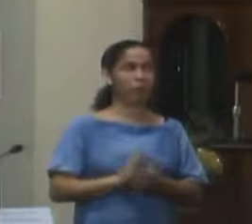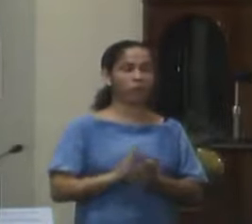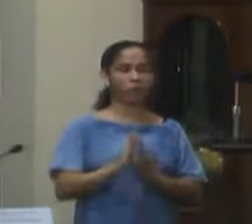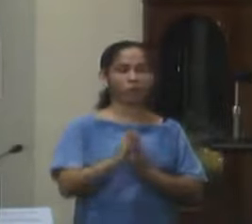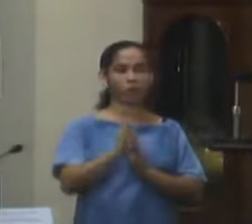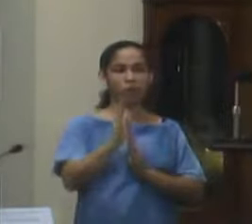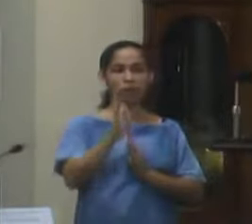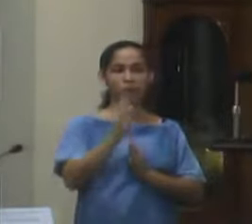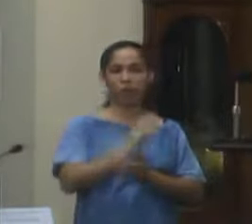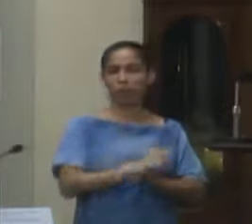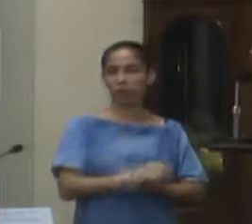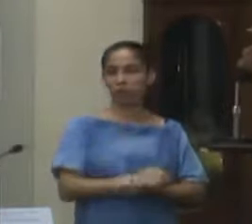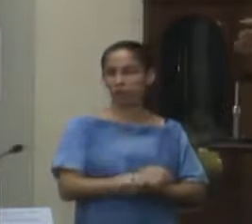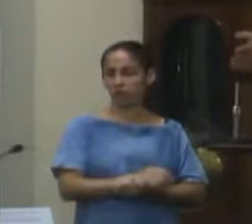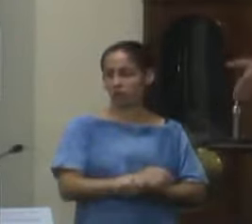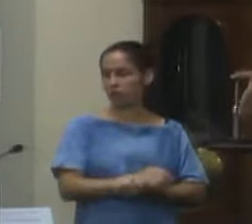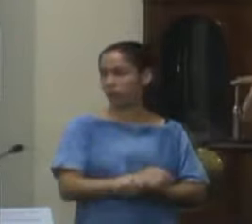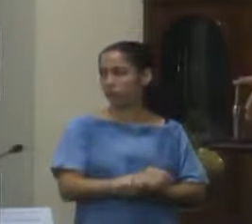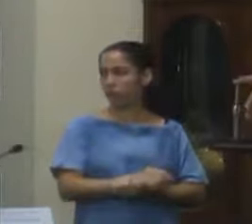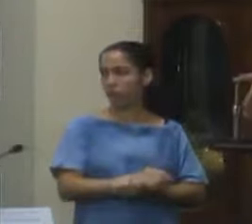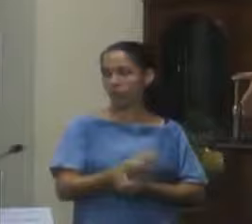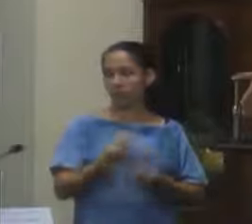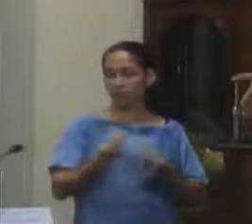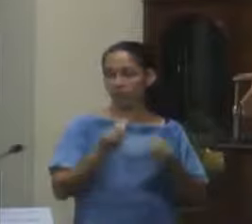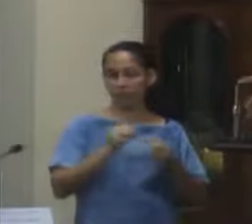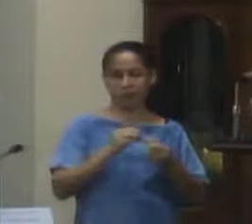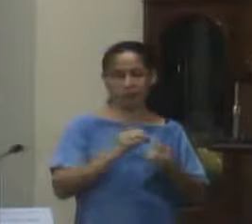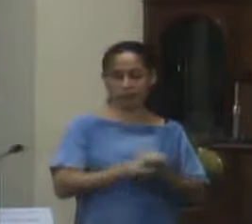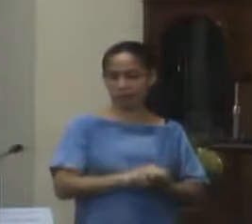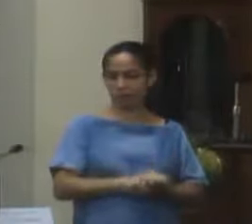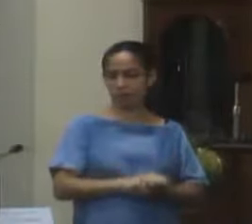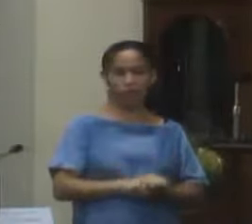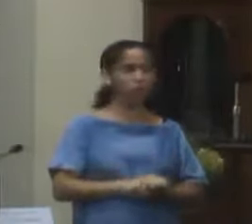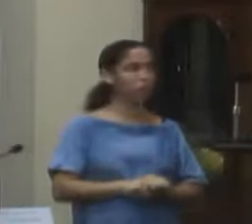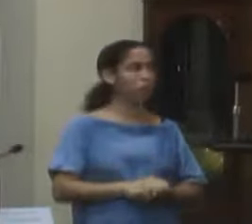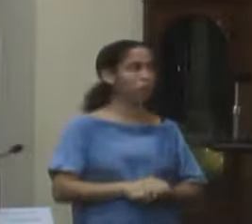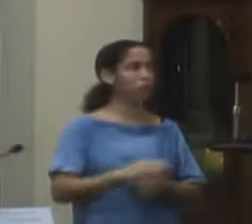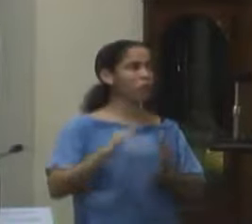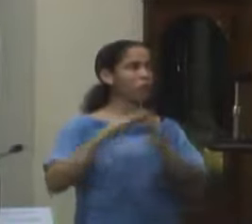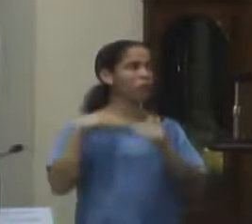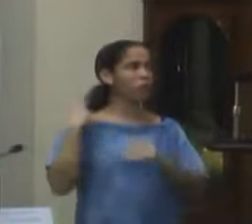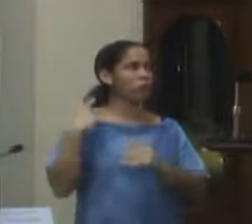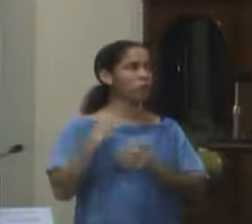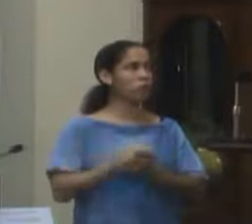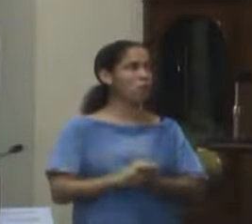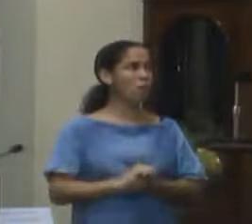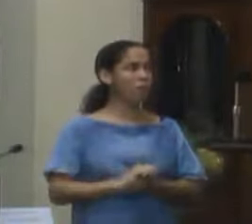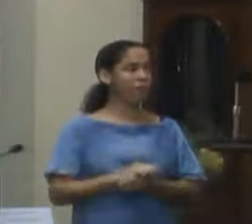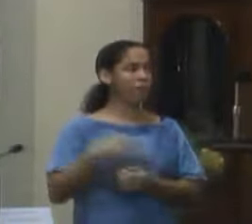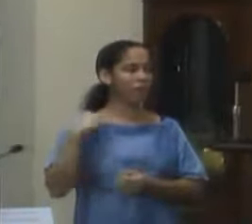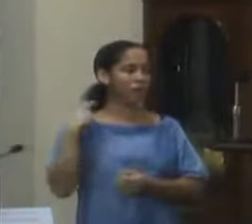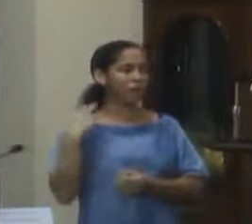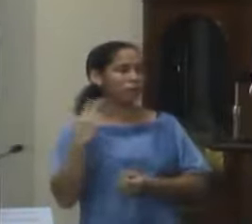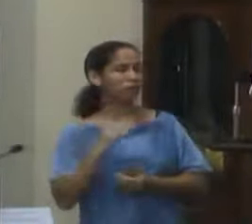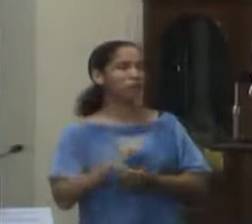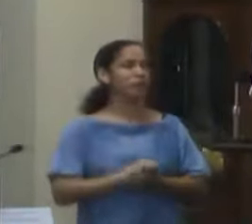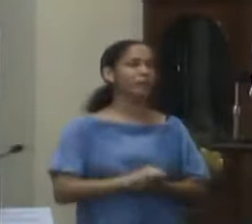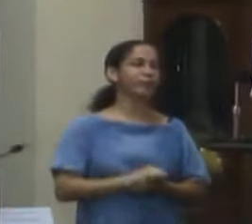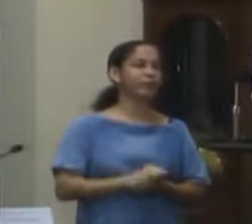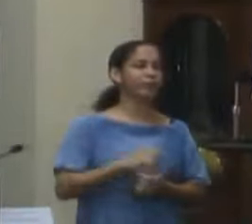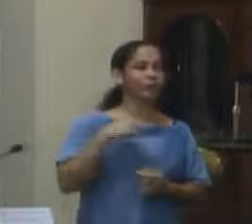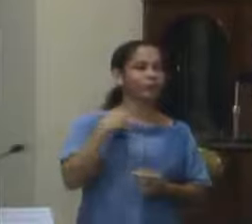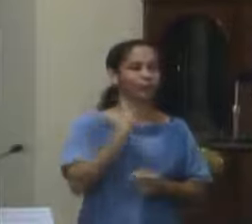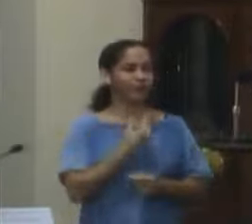linha. Não adianta a Câmara e vereadores,